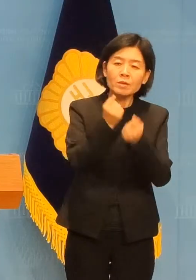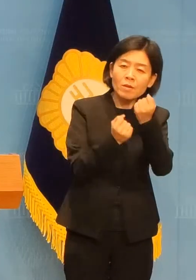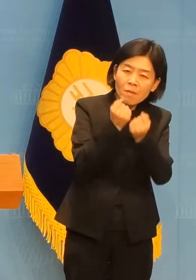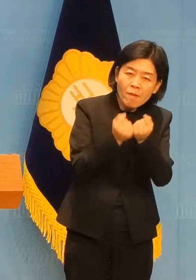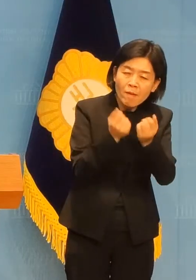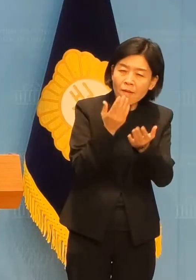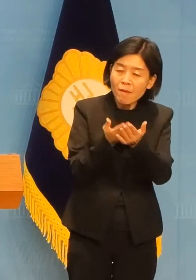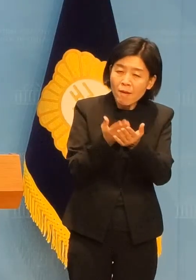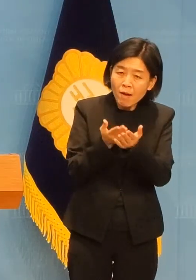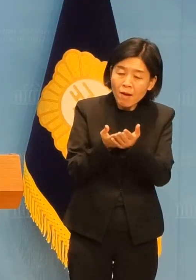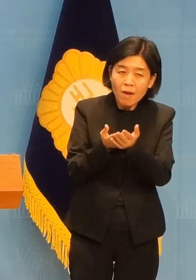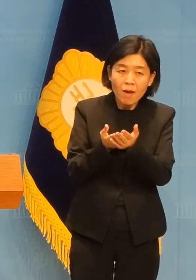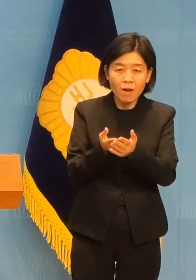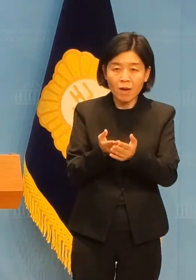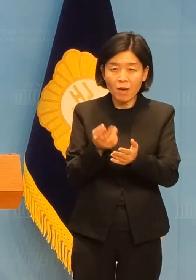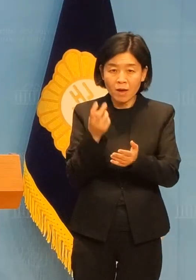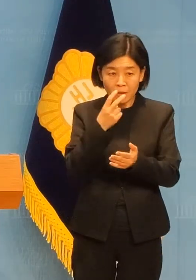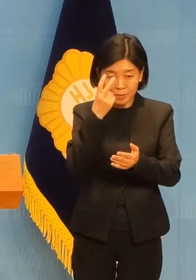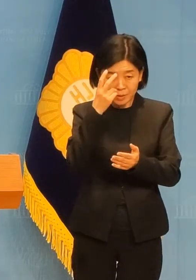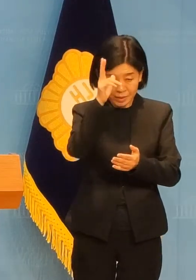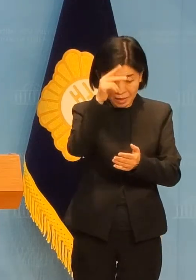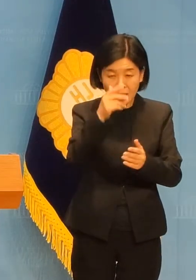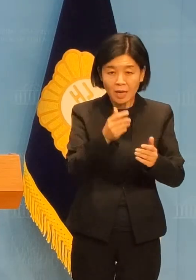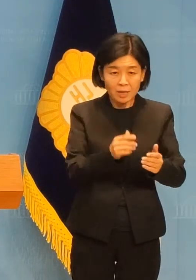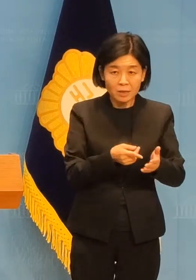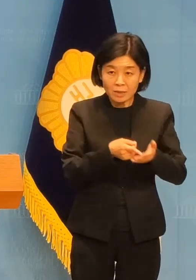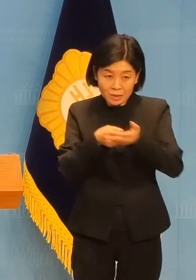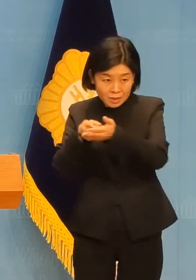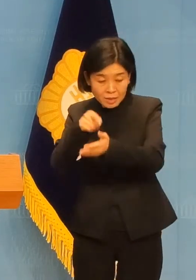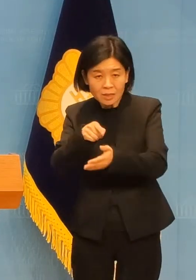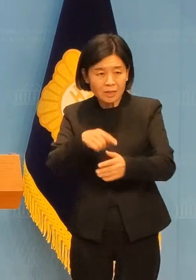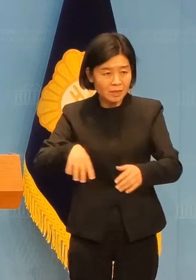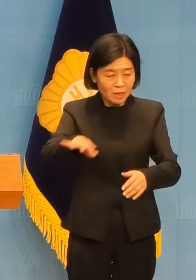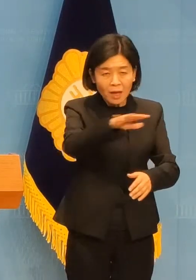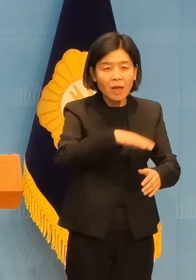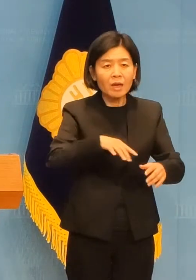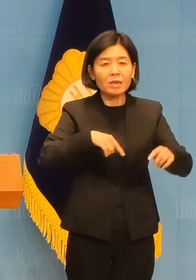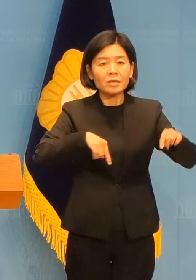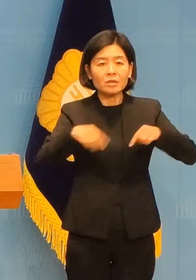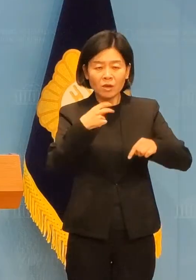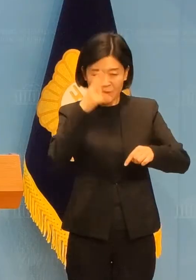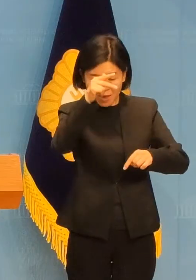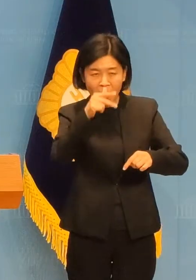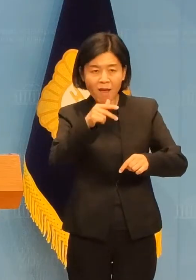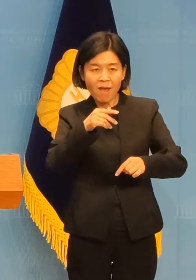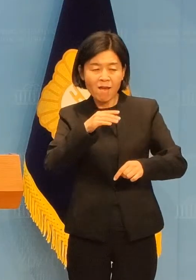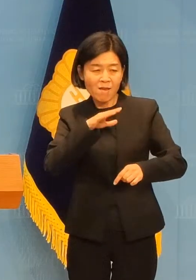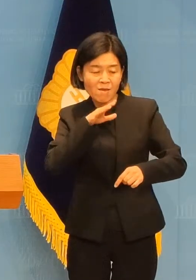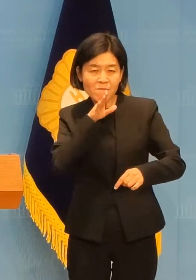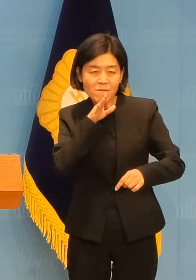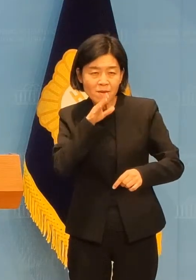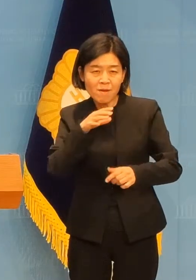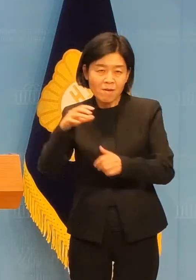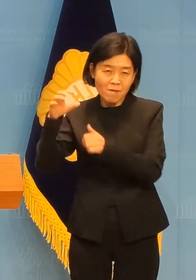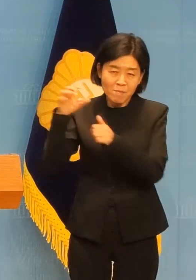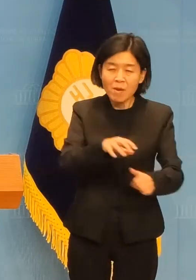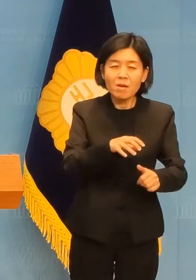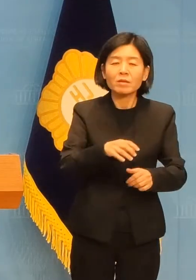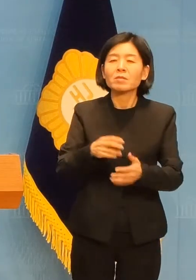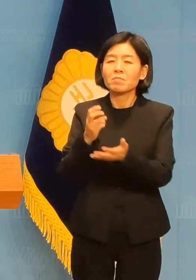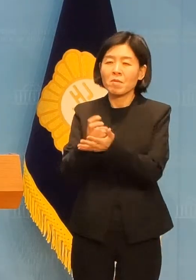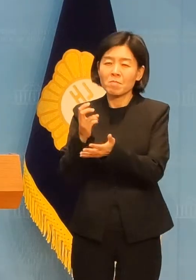모두 정치 검사들의 항명으로 단정짓고 입법 폭주를 또다시 강행하고